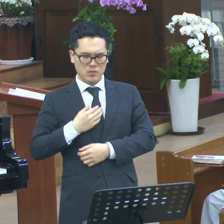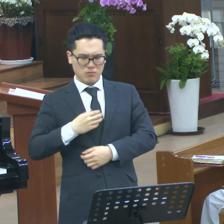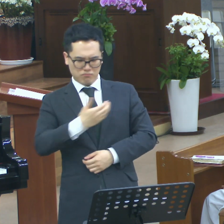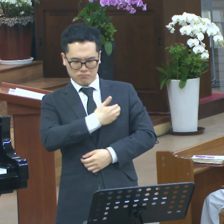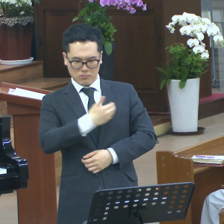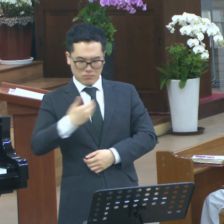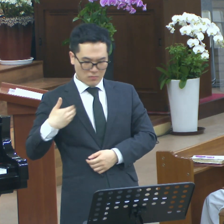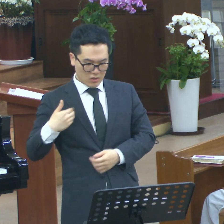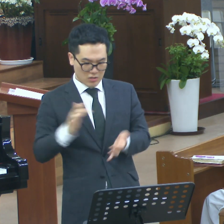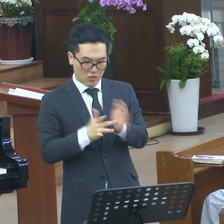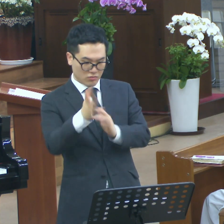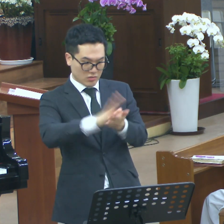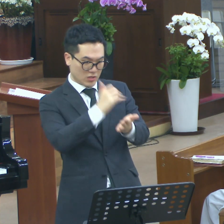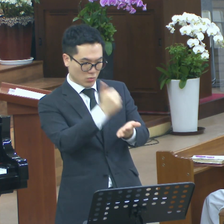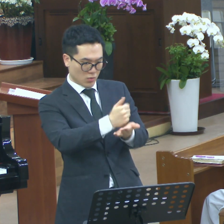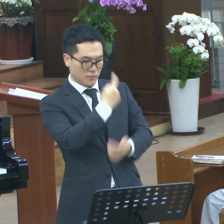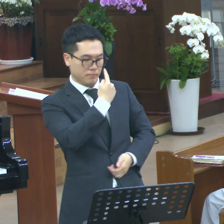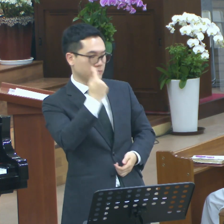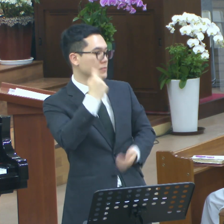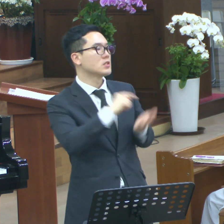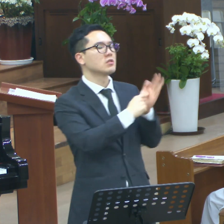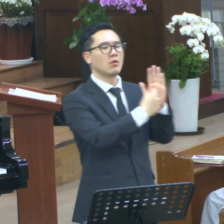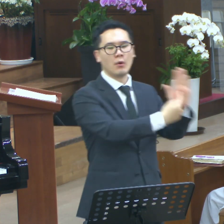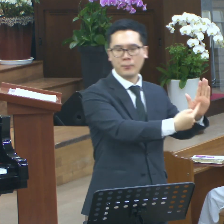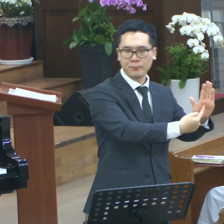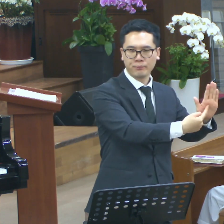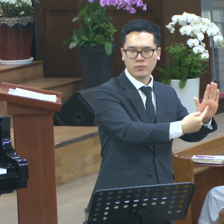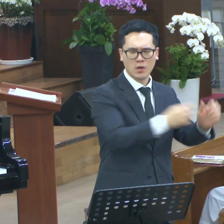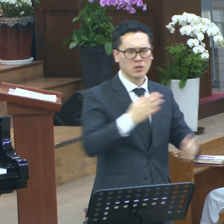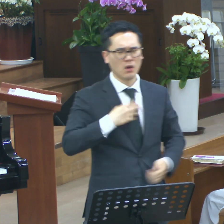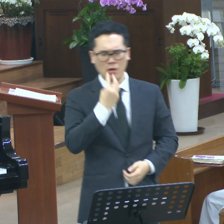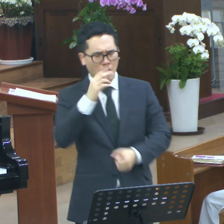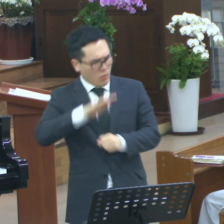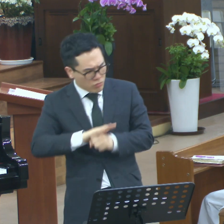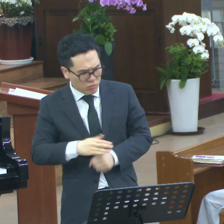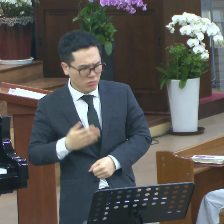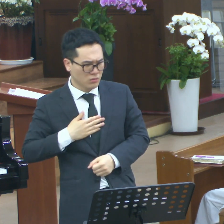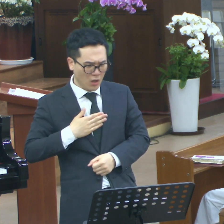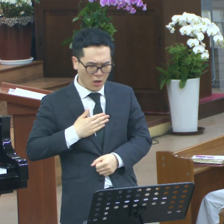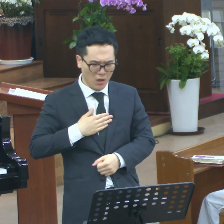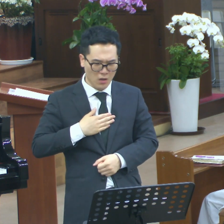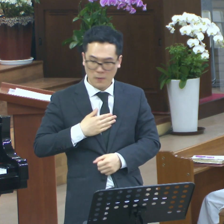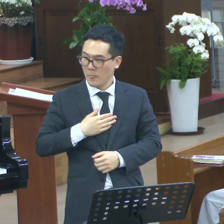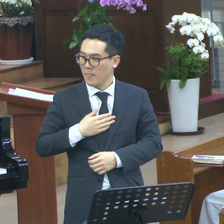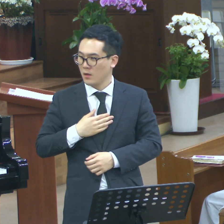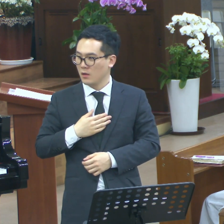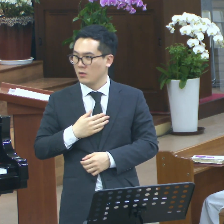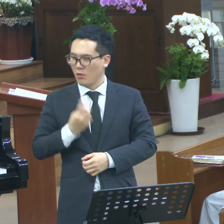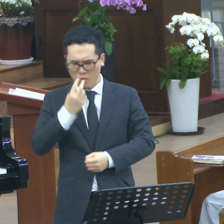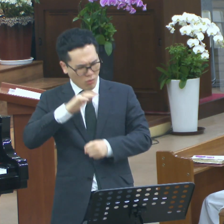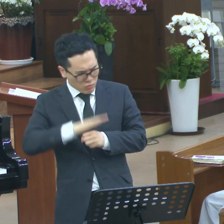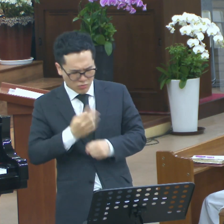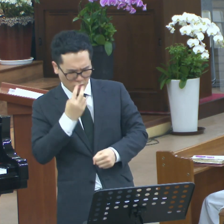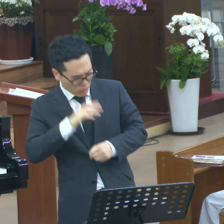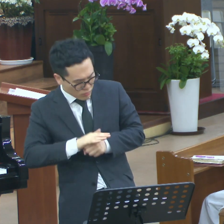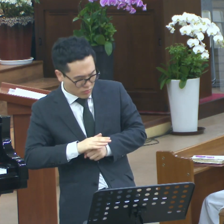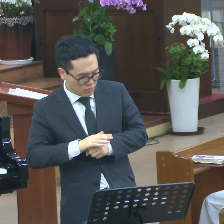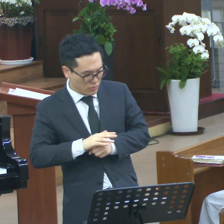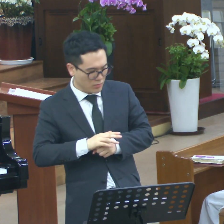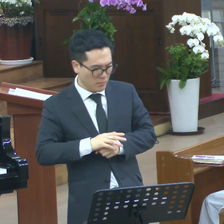90이나 되는 나이에 내가 욕을 먹어야 됩니까? 하고 억울해하지 않고 내가 90이지만 그리스도를 위해서 욕을 먹는 것을 나는 기쁨으로